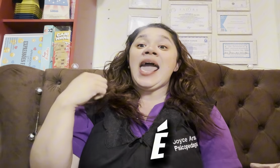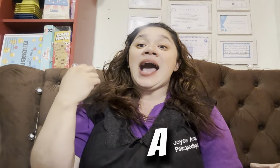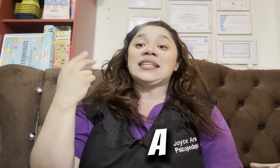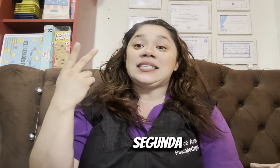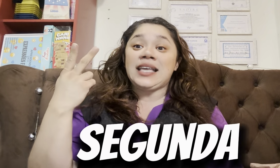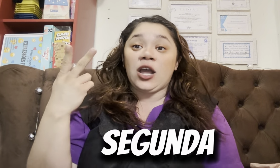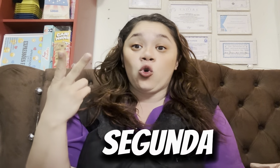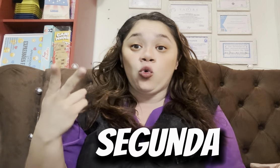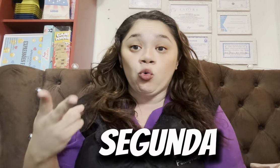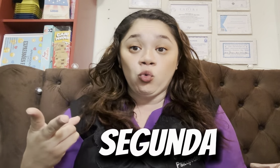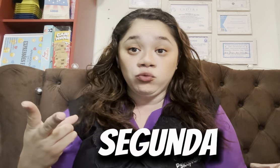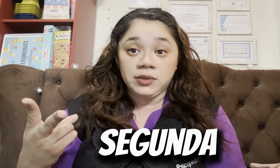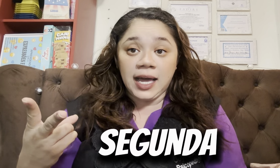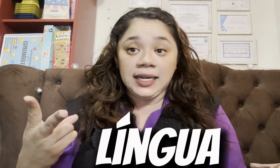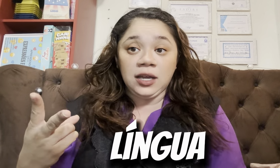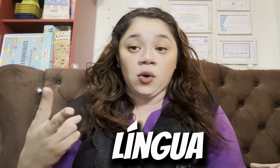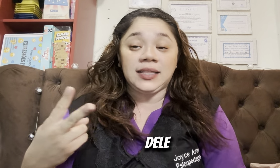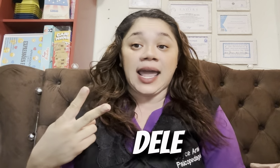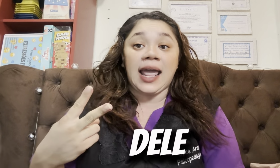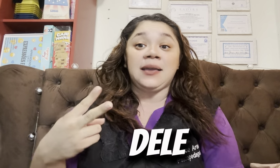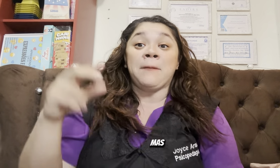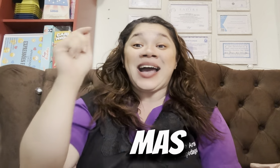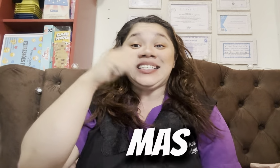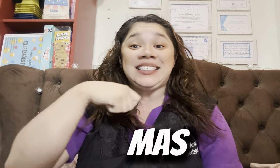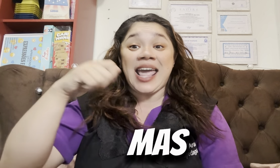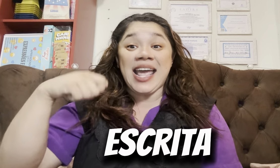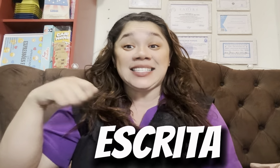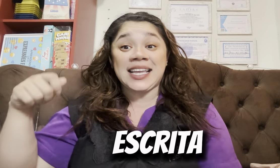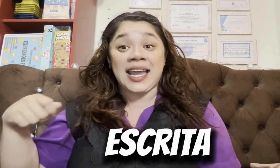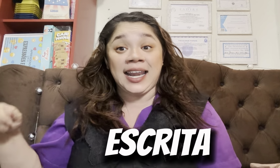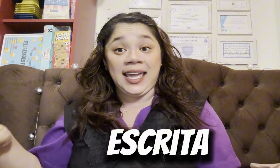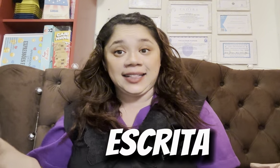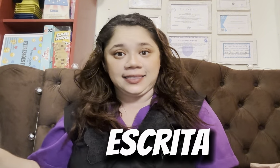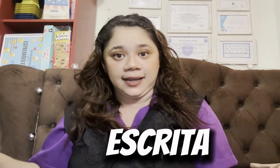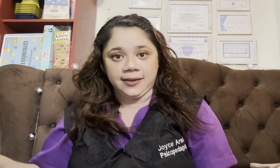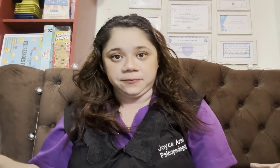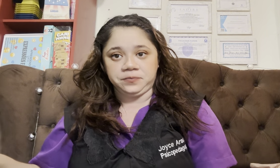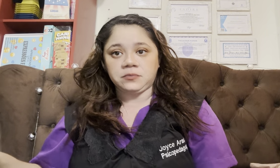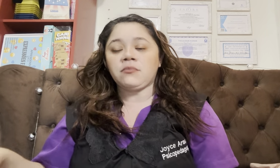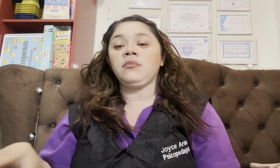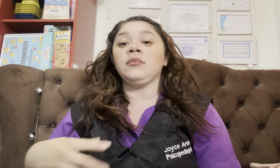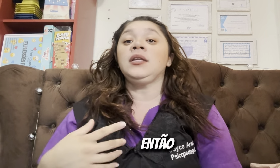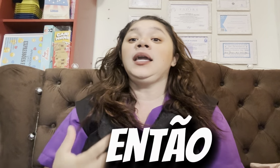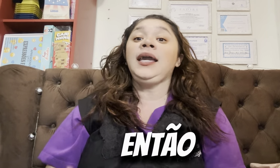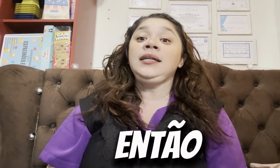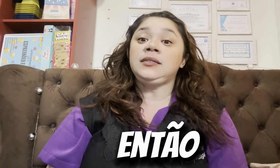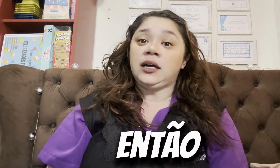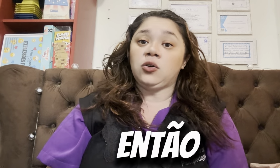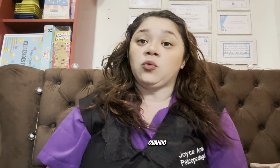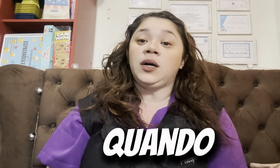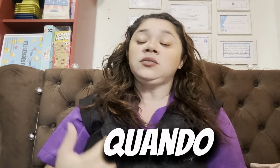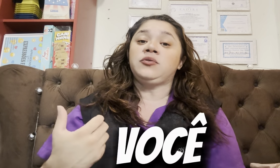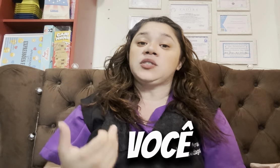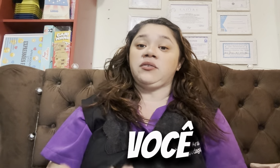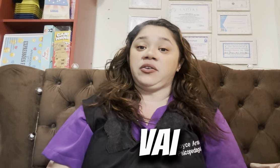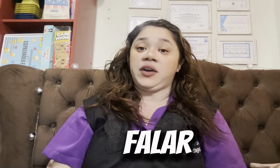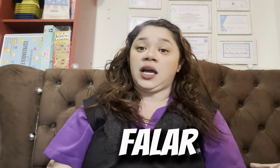a segunda língua dele, mas escrita. Então, quando você vai falar com